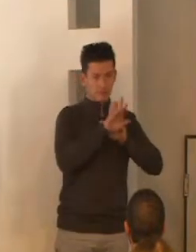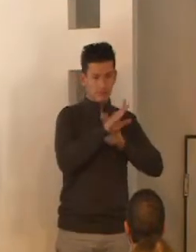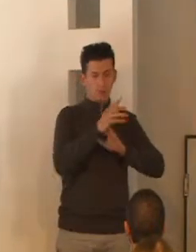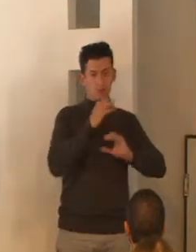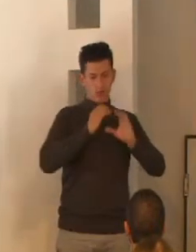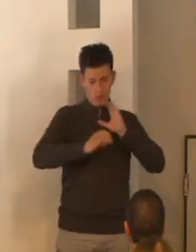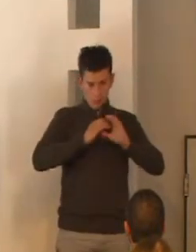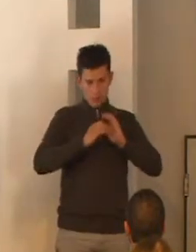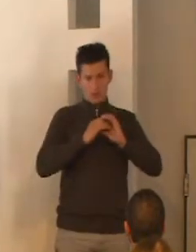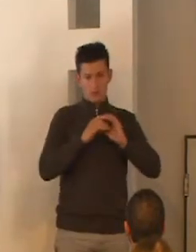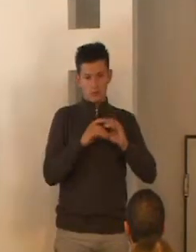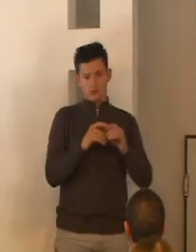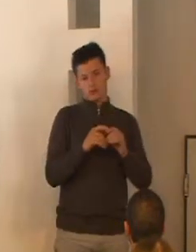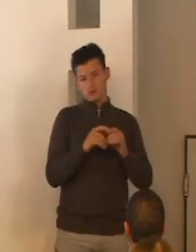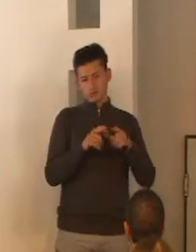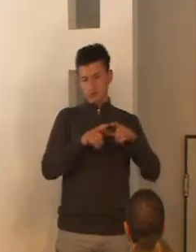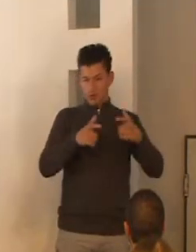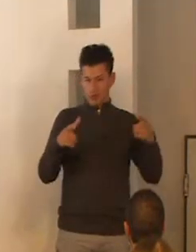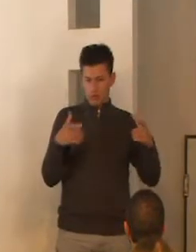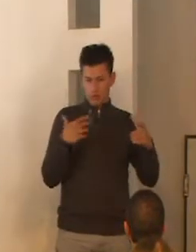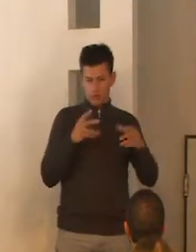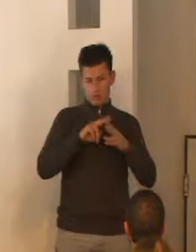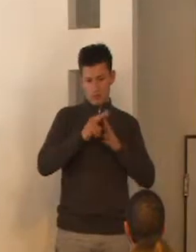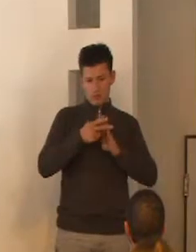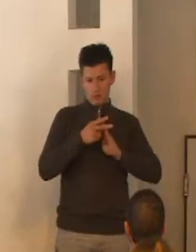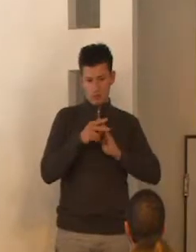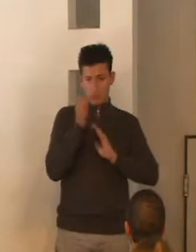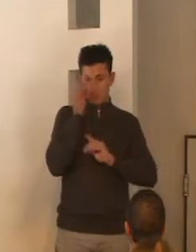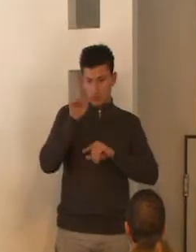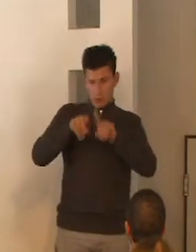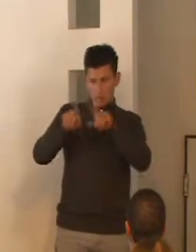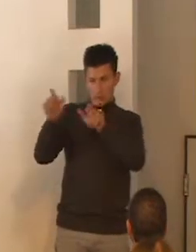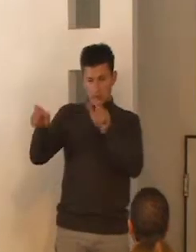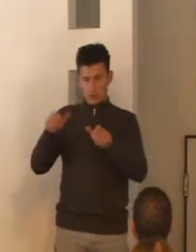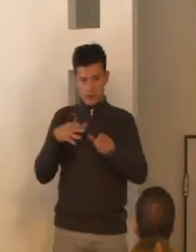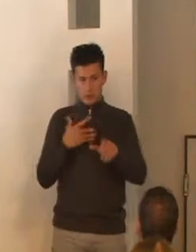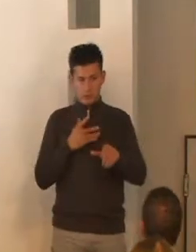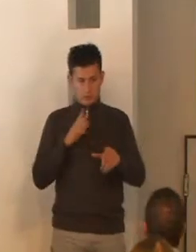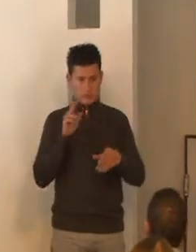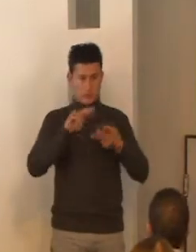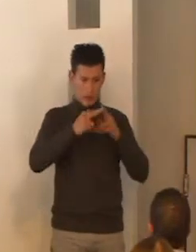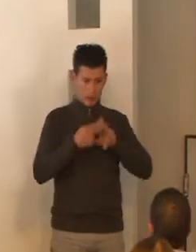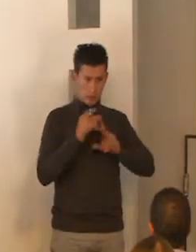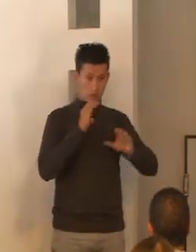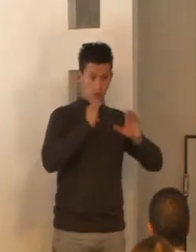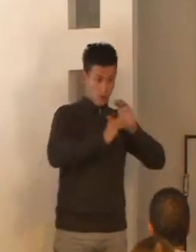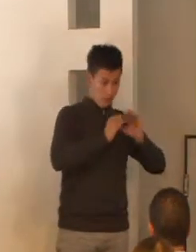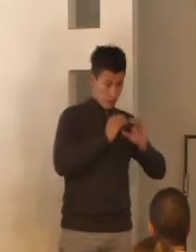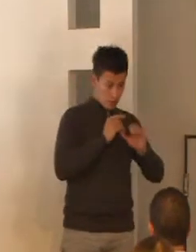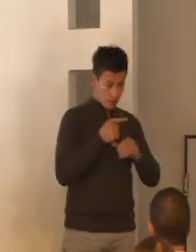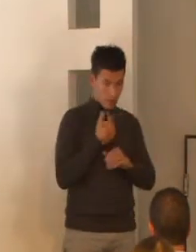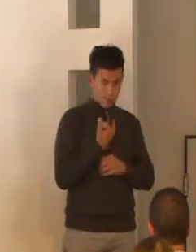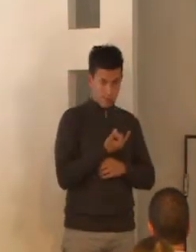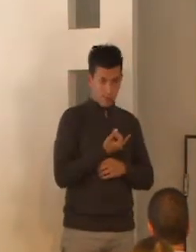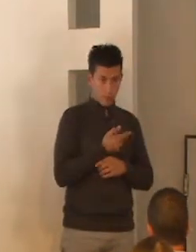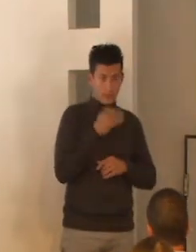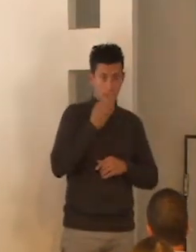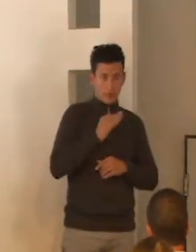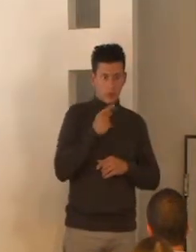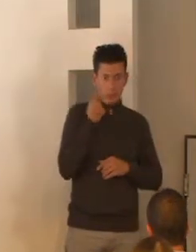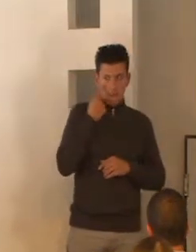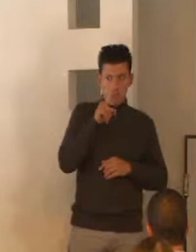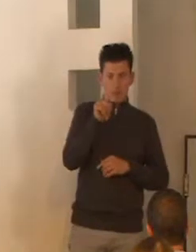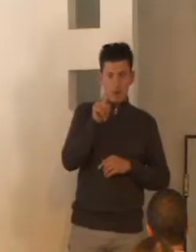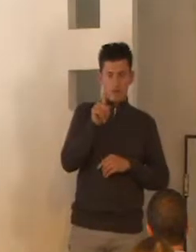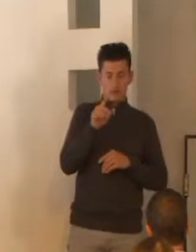alternativa. Muchas veces de pronto los que han trabajado con comunicación se encuentran frente al hecho de que cuando uno habla por primera